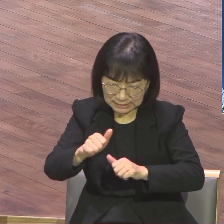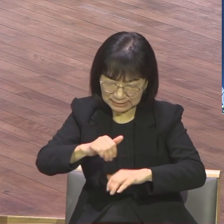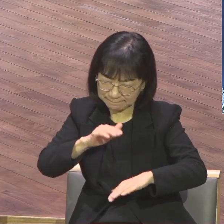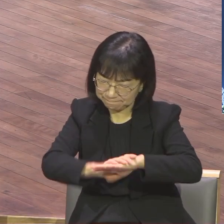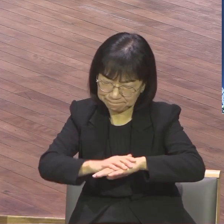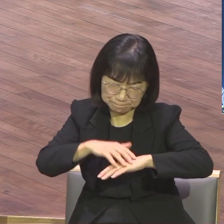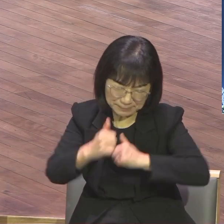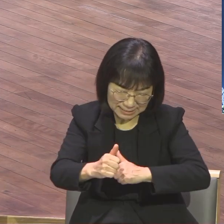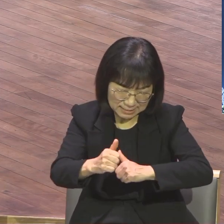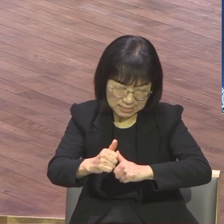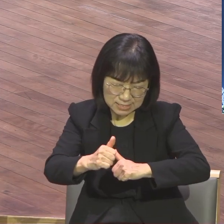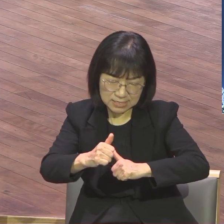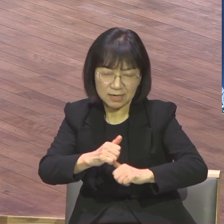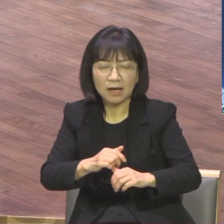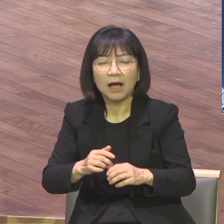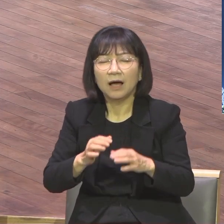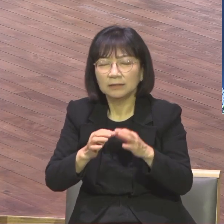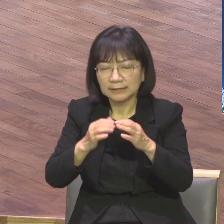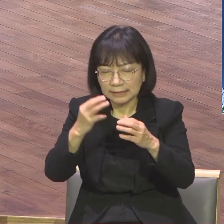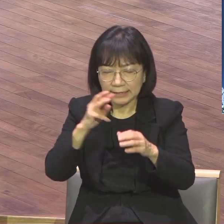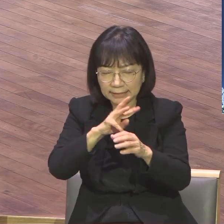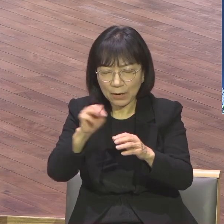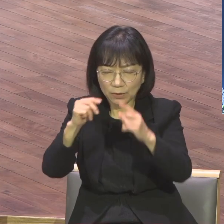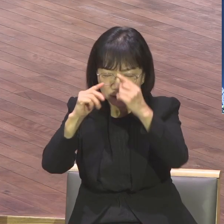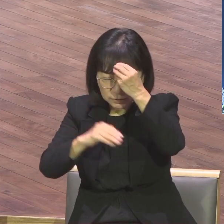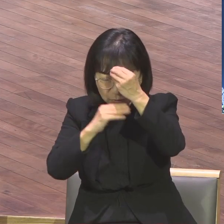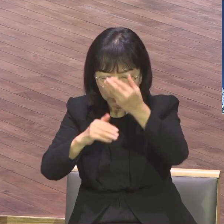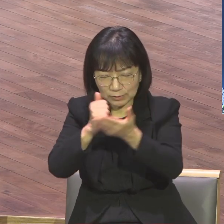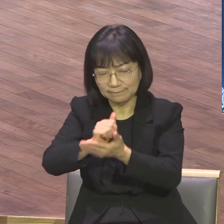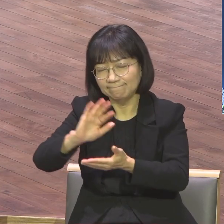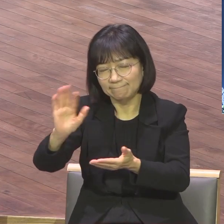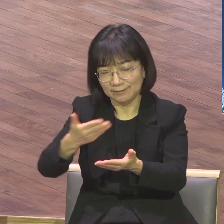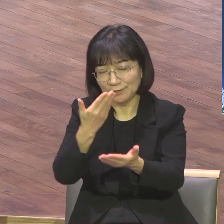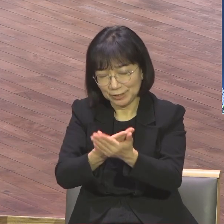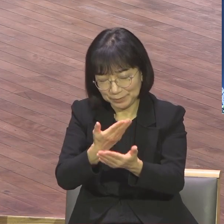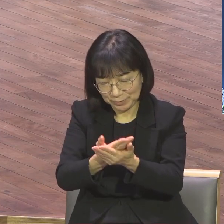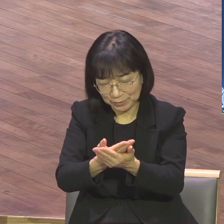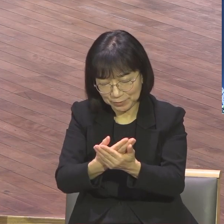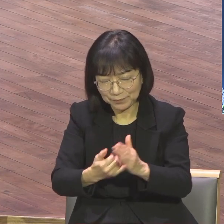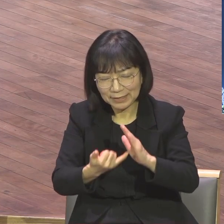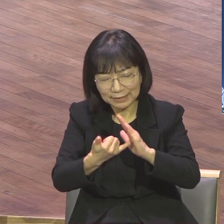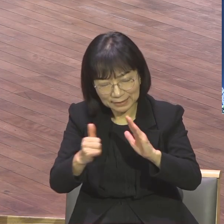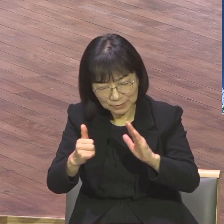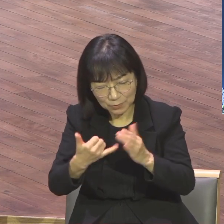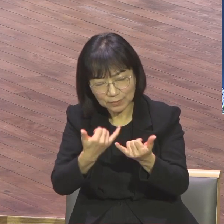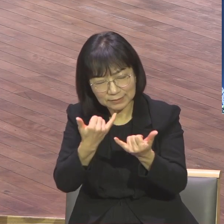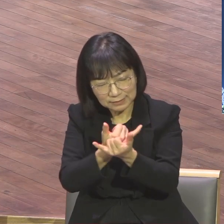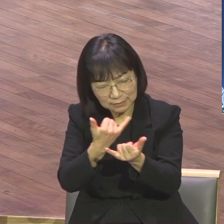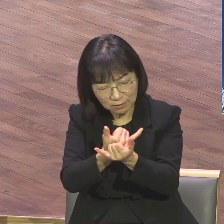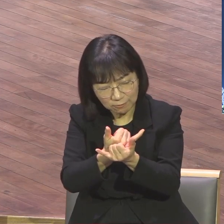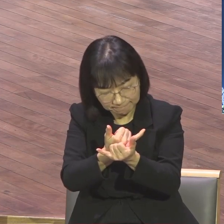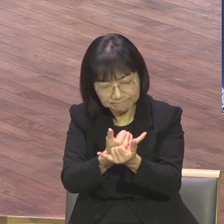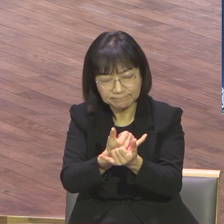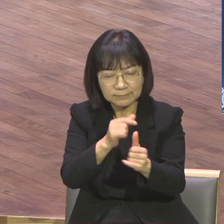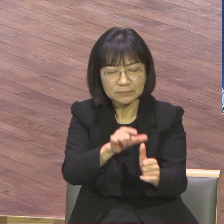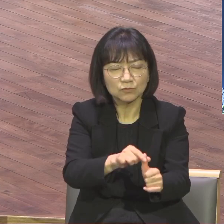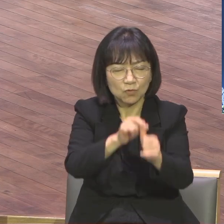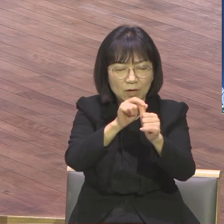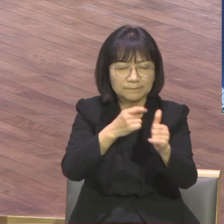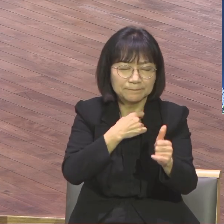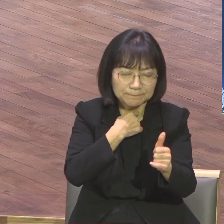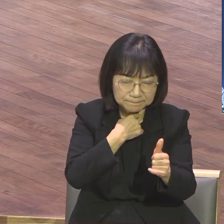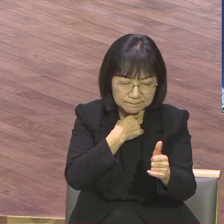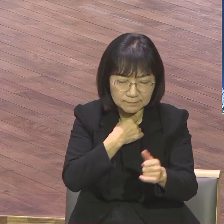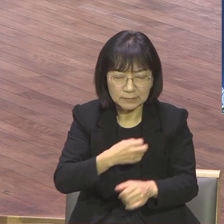가족들이 다 되게 하여 주옵소서. 그래서 가족 구원 권력전도 참으로 통해서 3.1조 통해서